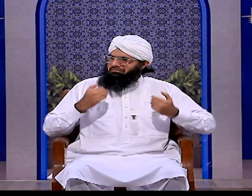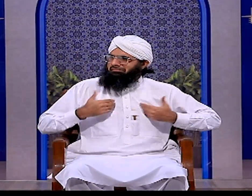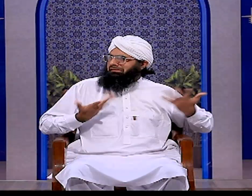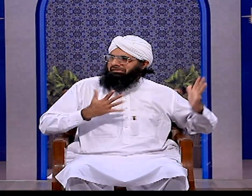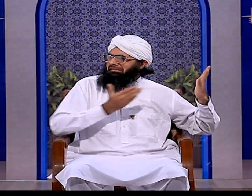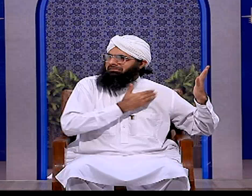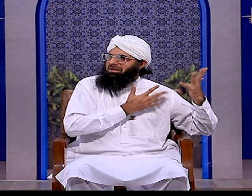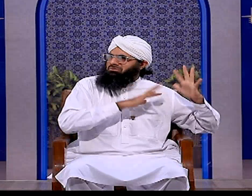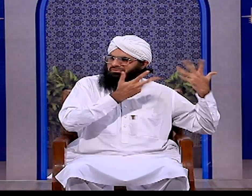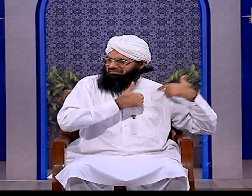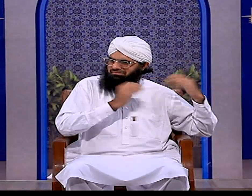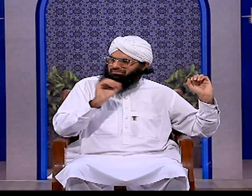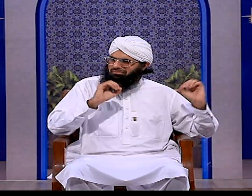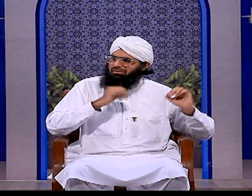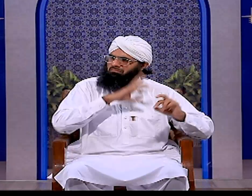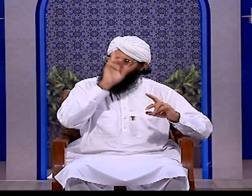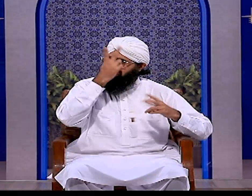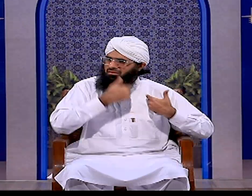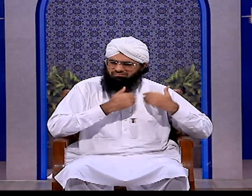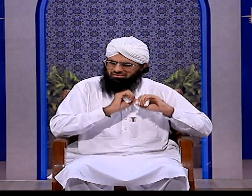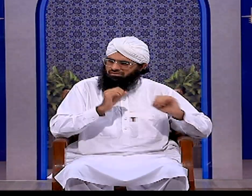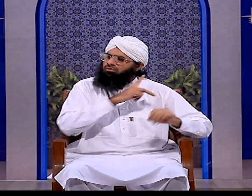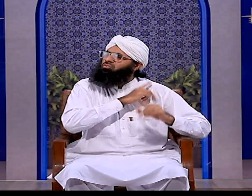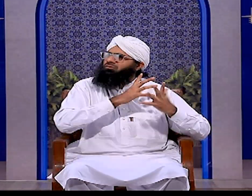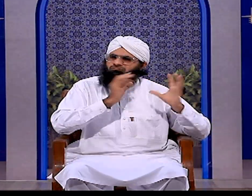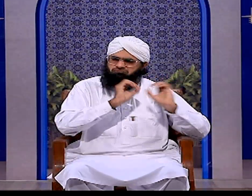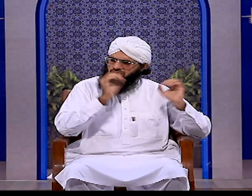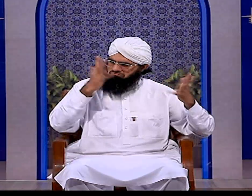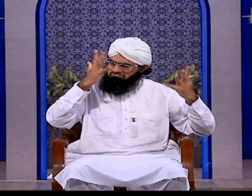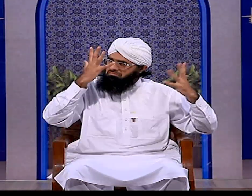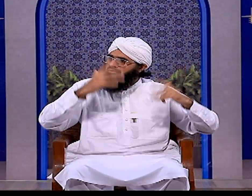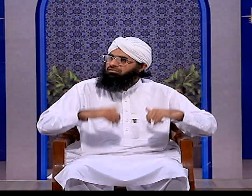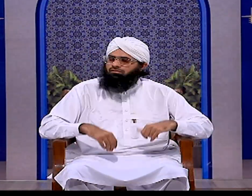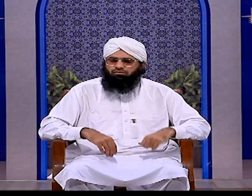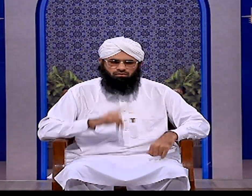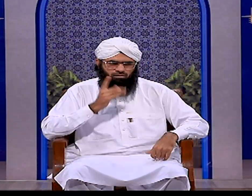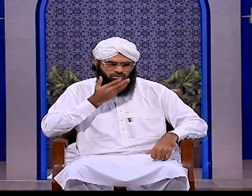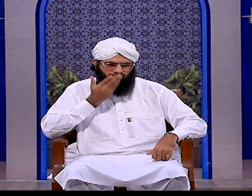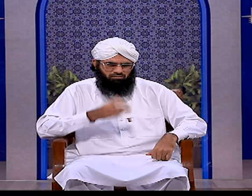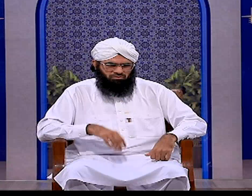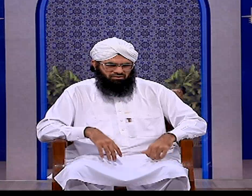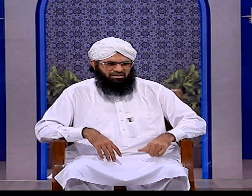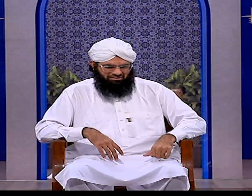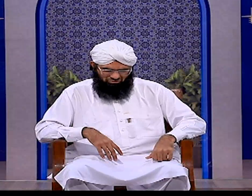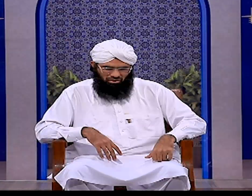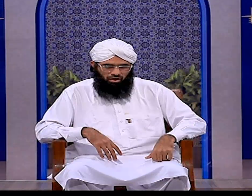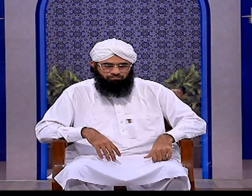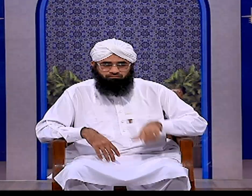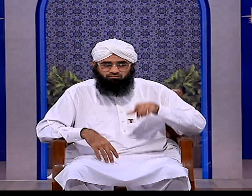عطا فرماؤں گا۔ بندہ کہے گا، نہیں مولا تیری عزت کی قسم میں نے تو کبھی کوئی گناہ نہیں کیا،